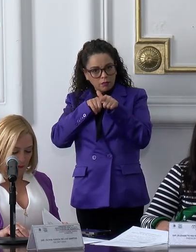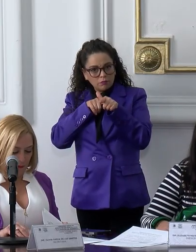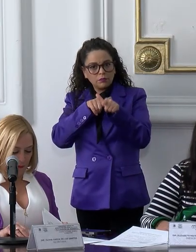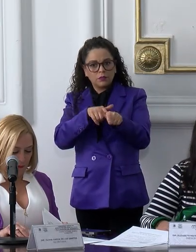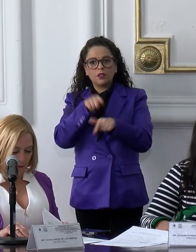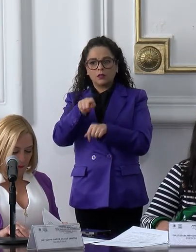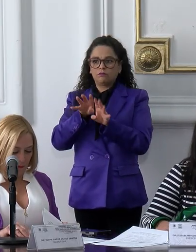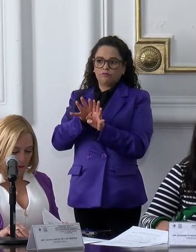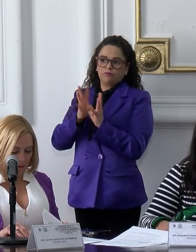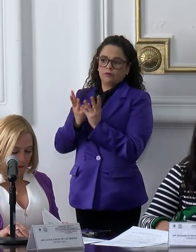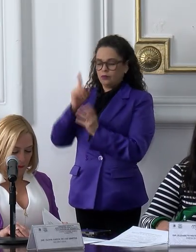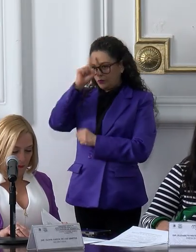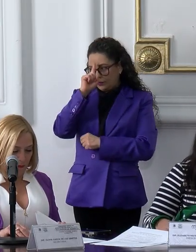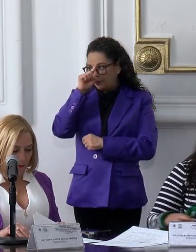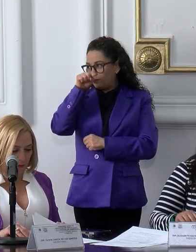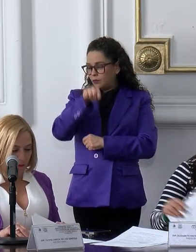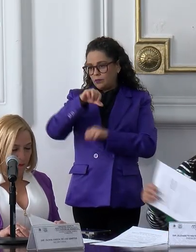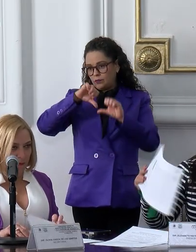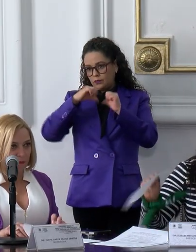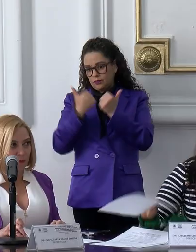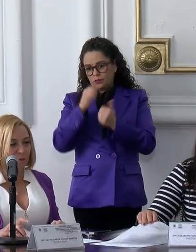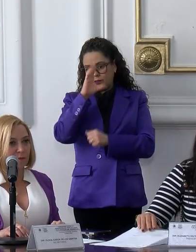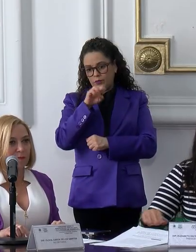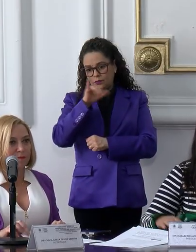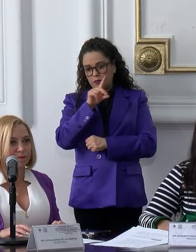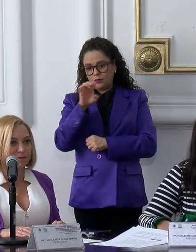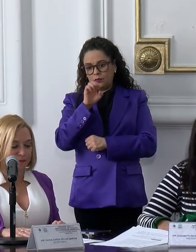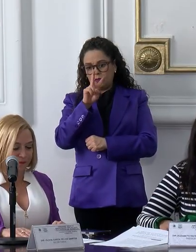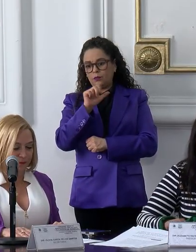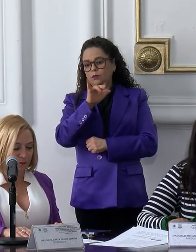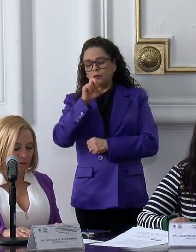como consejero del Consejo de Evaluación de la Ciudad de México, al haber